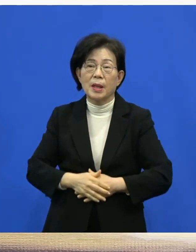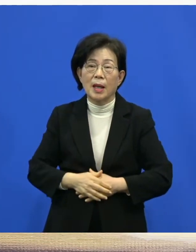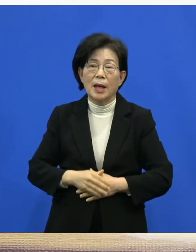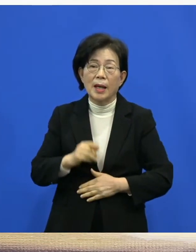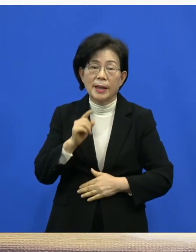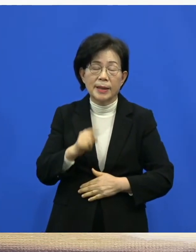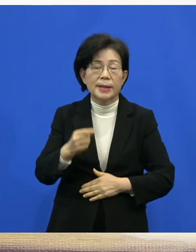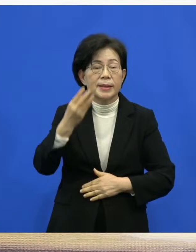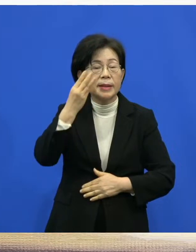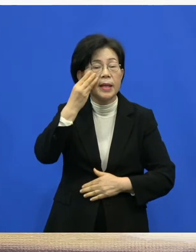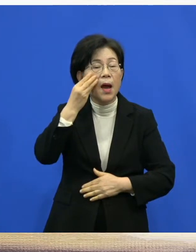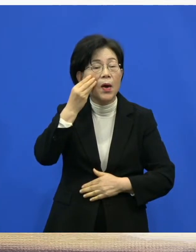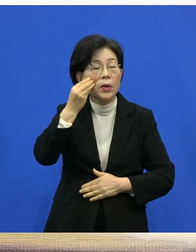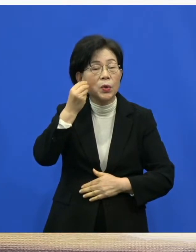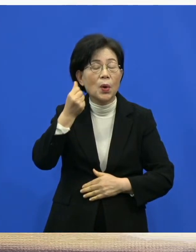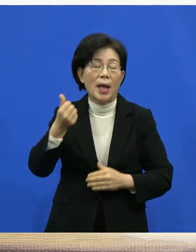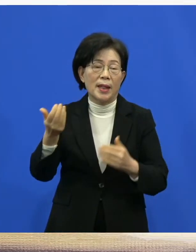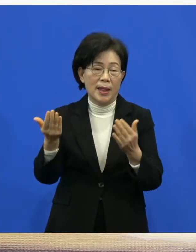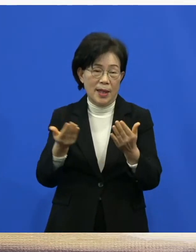그것이 형통이라는 것.